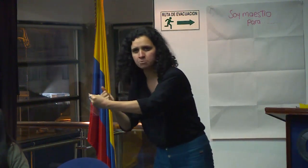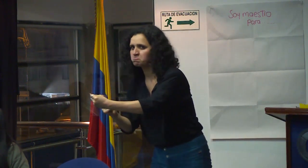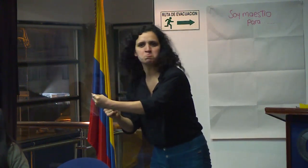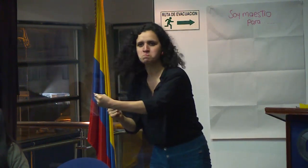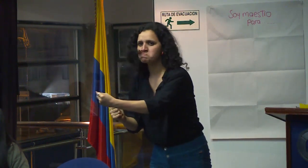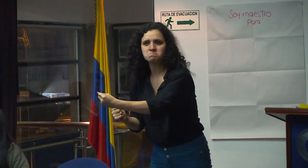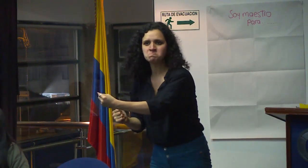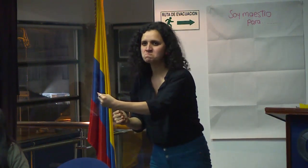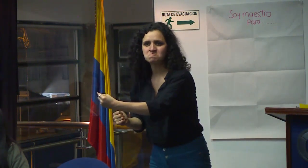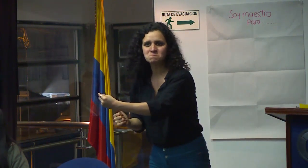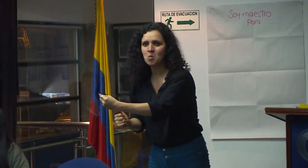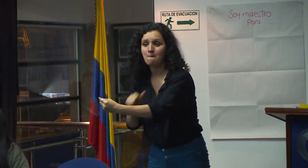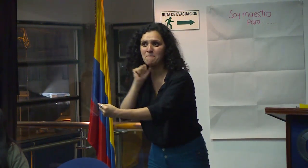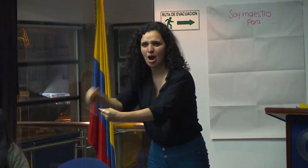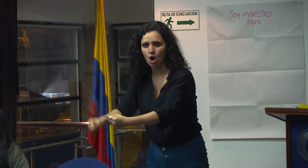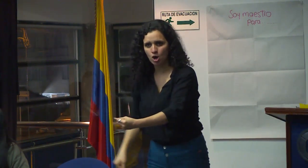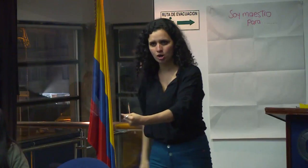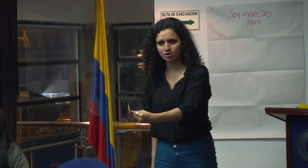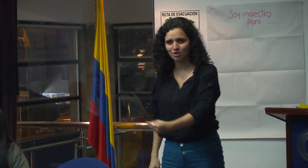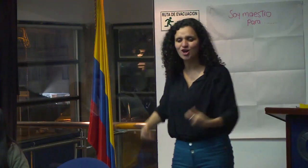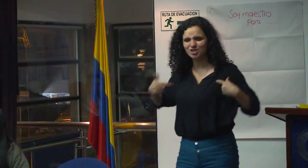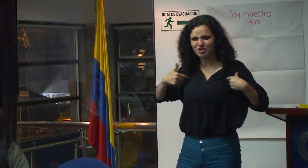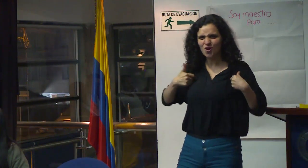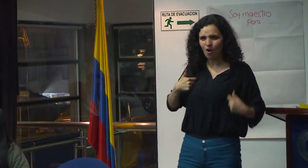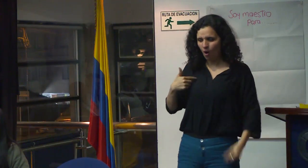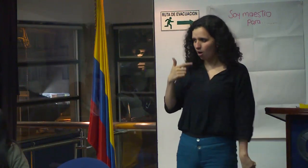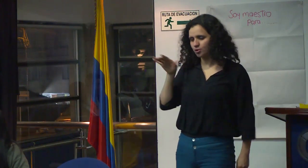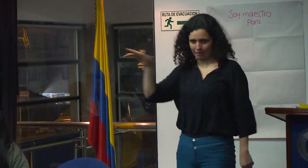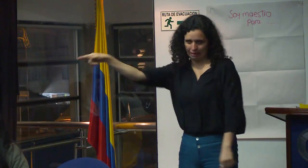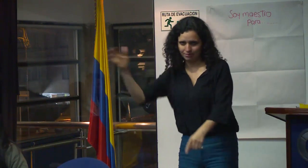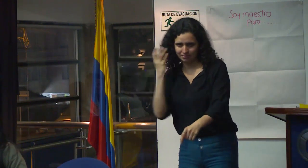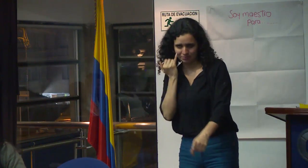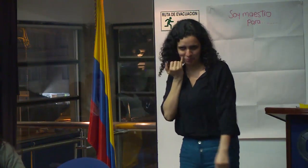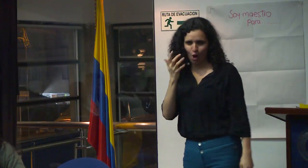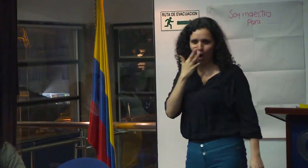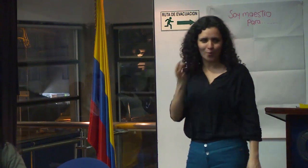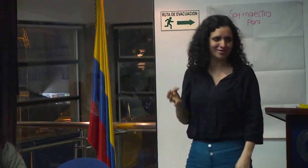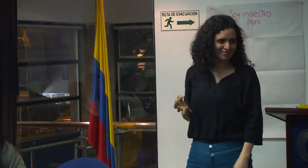¿Sí? Aunque soy hombre, lo leo.